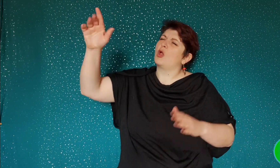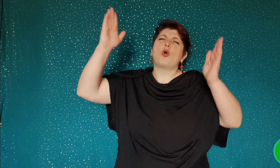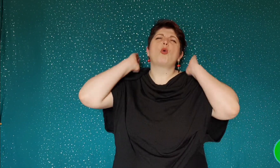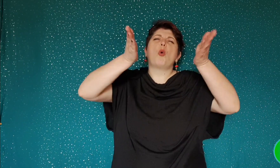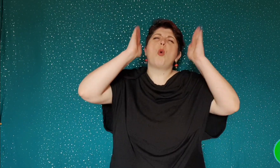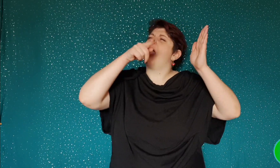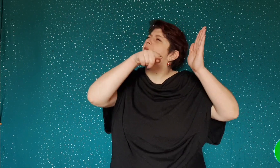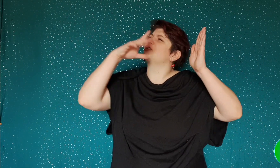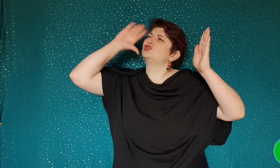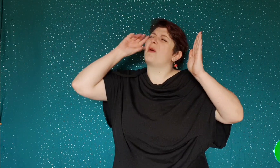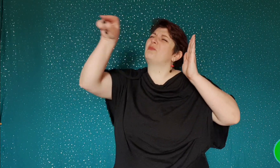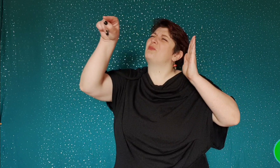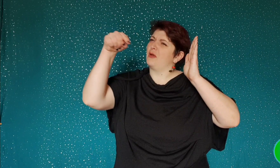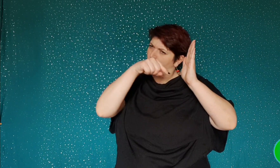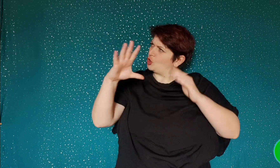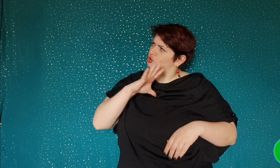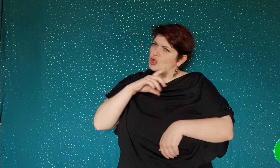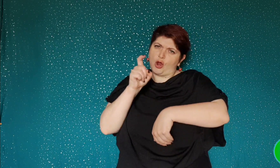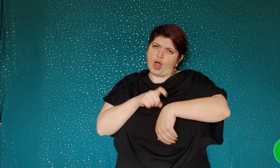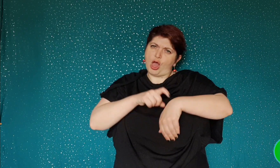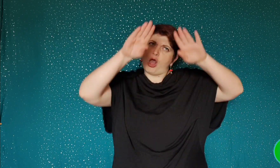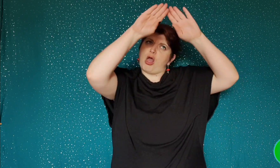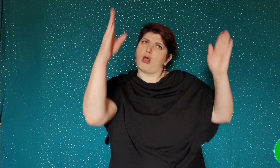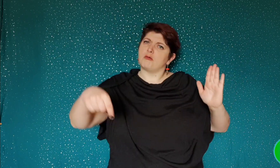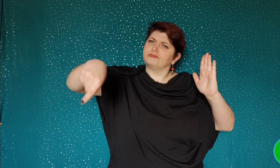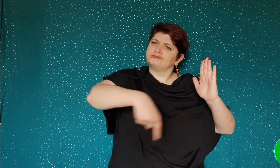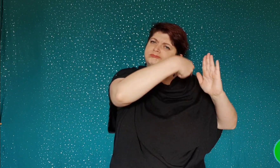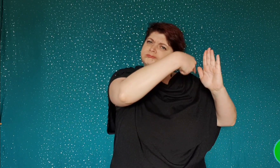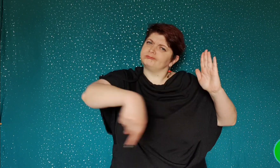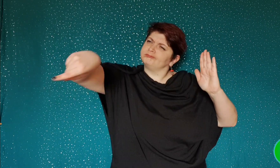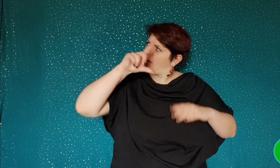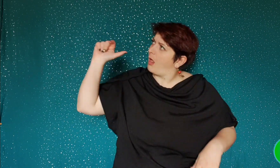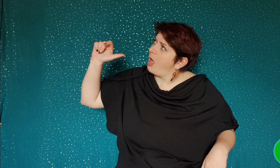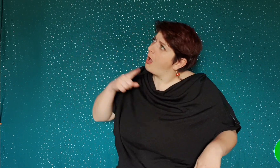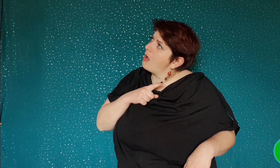Grand-père, y avait-il une grande horloge dans le couloir, dit Marianne.